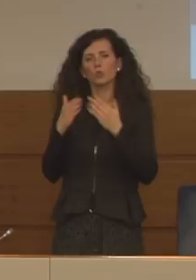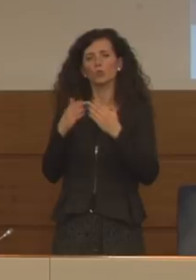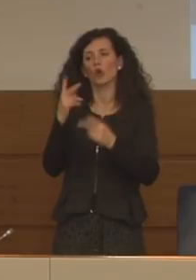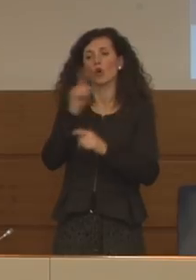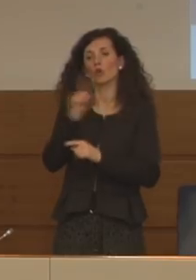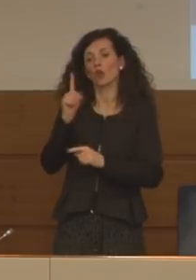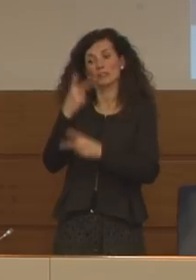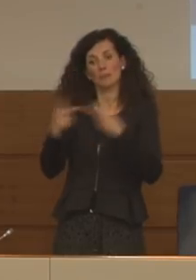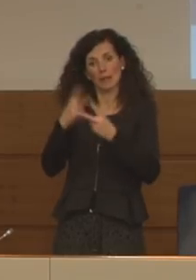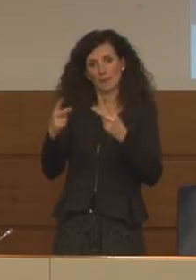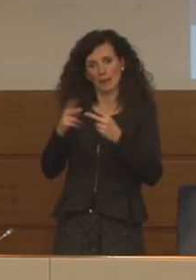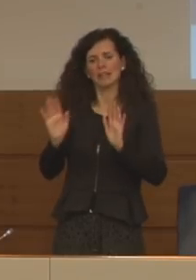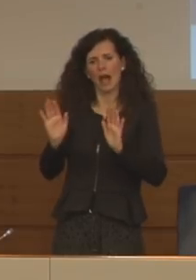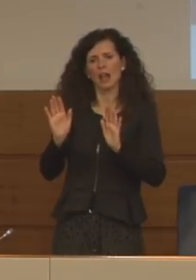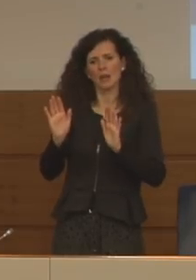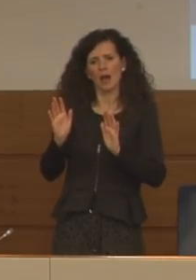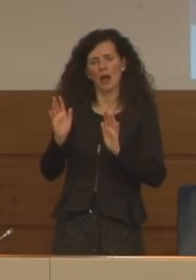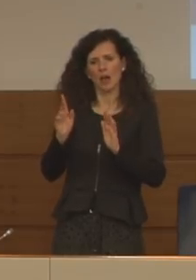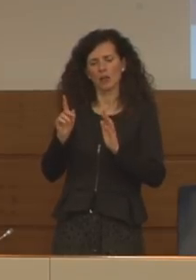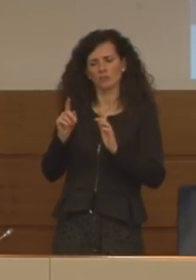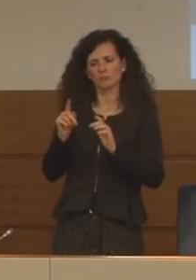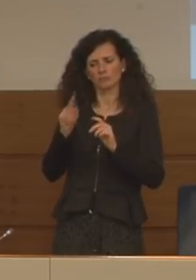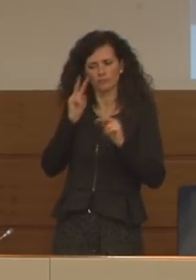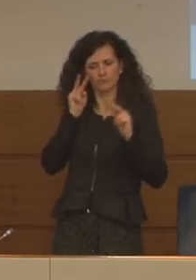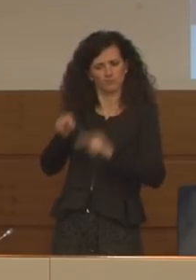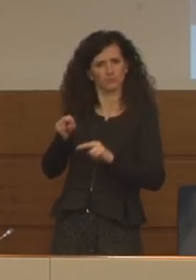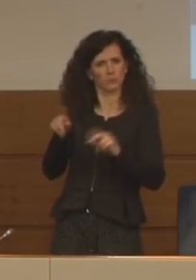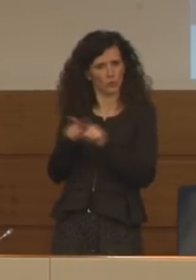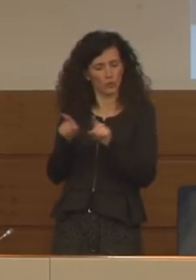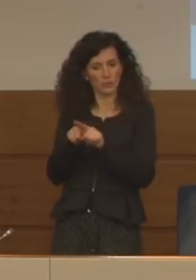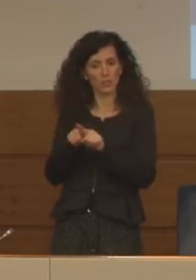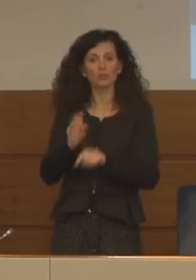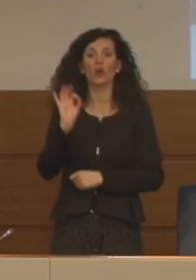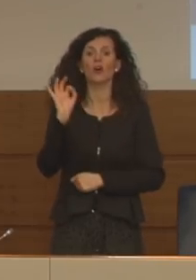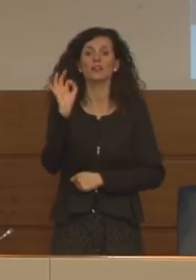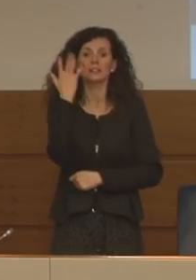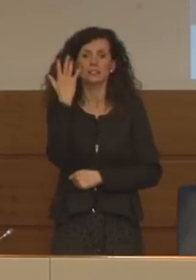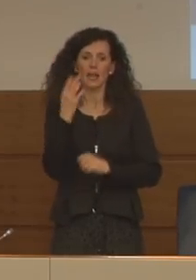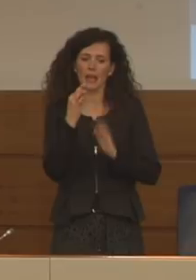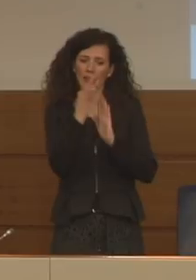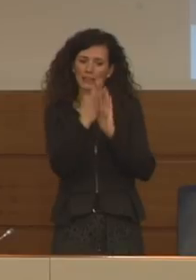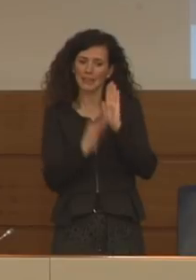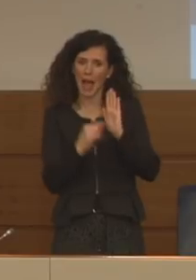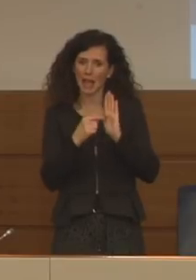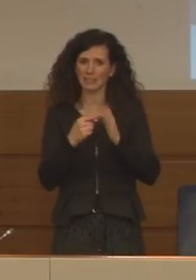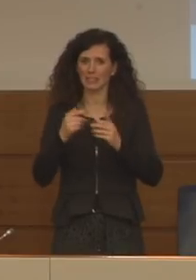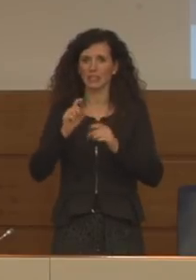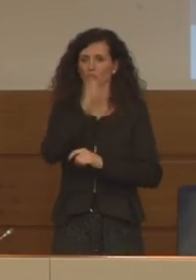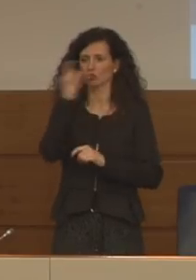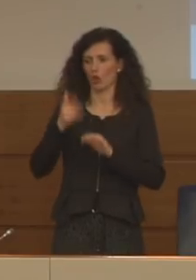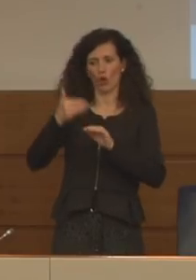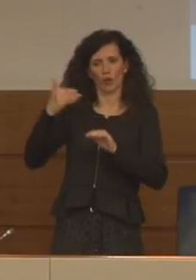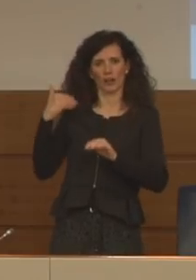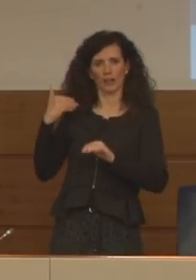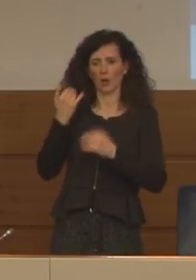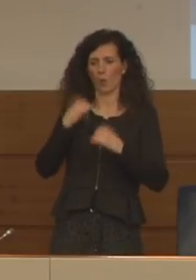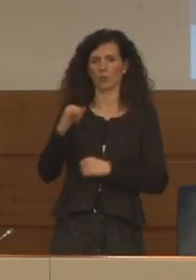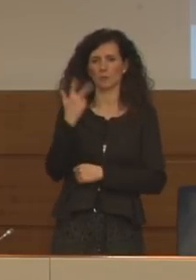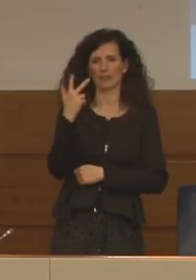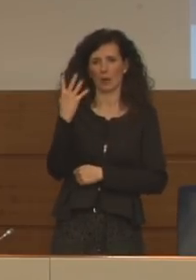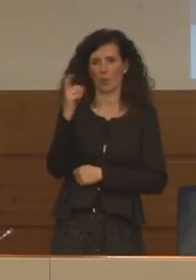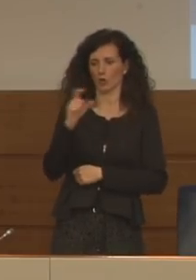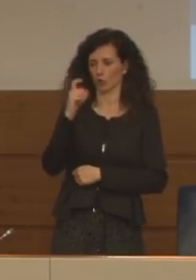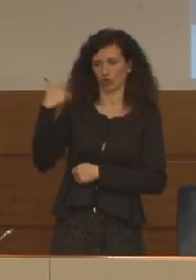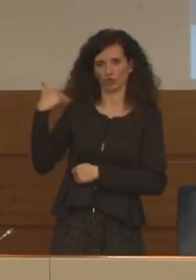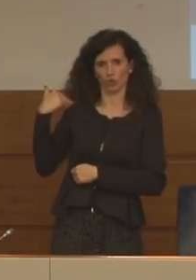e se come sembra dai dati del dei giorni scorsi giorni vuol dire ultimi 3 4 giorni